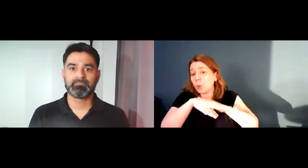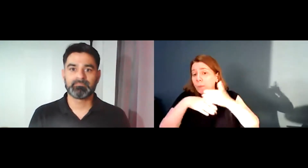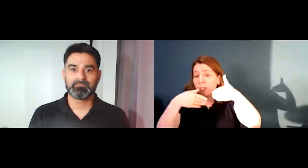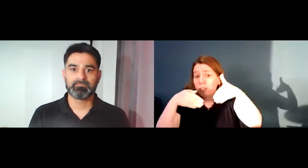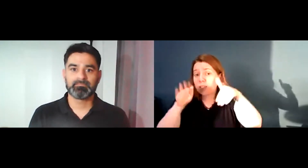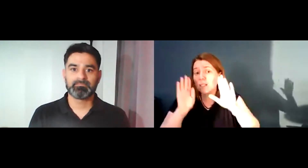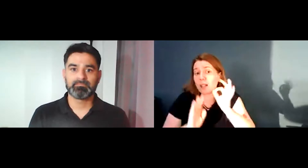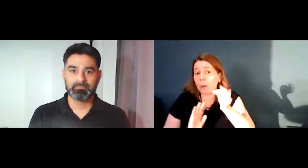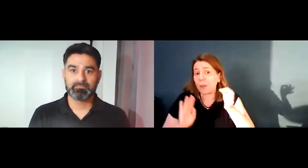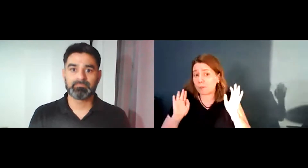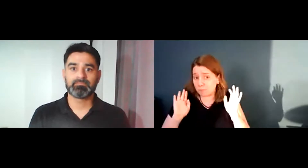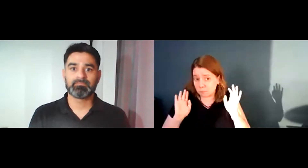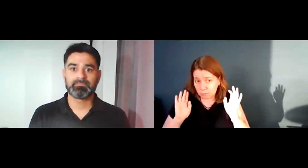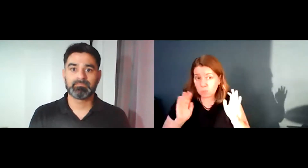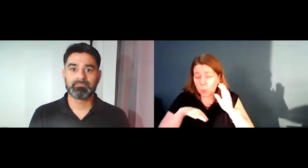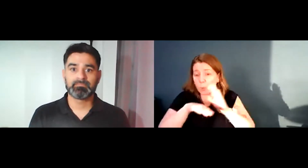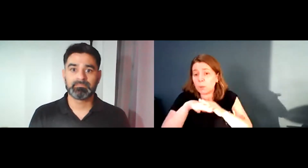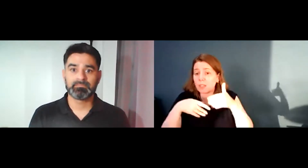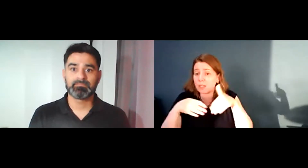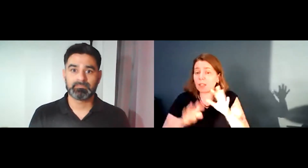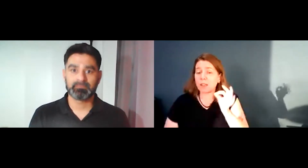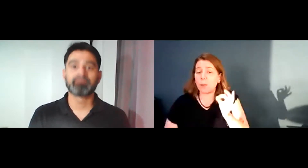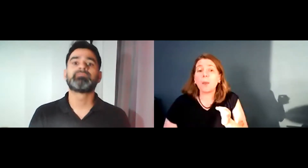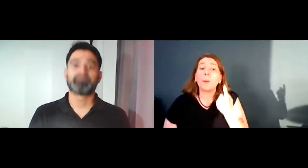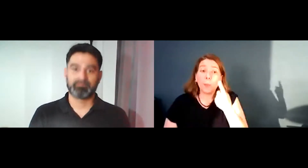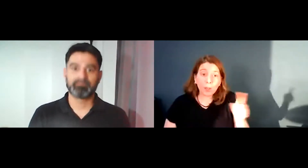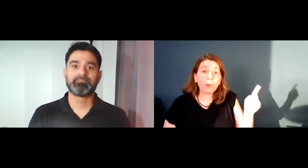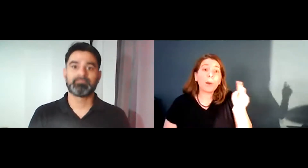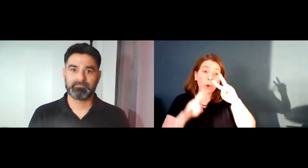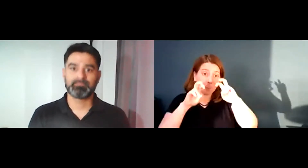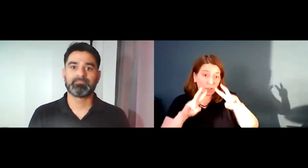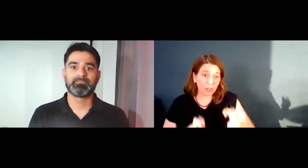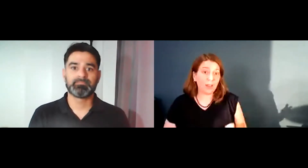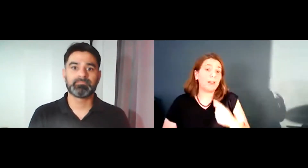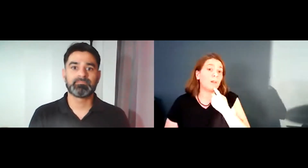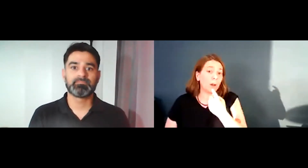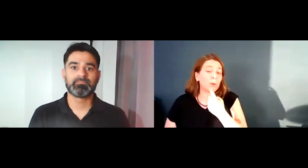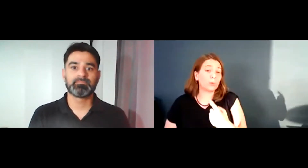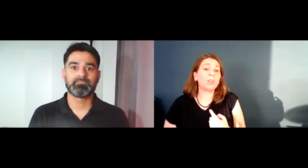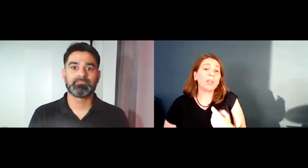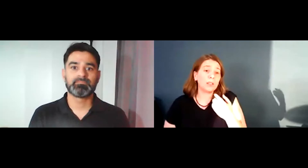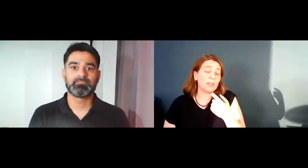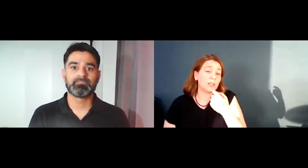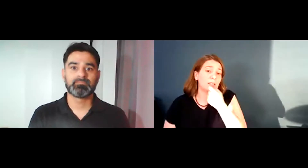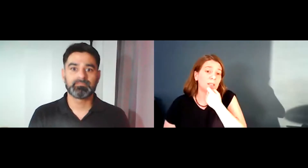capaz habría que preguntarle. Ludmig quizás sabe. Pero vamos a investigar, le vamos a preguntar y si